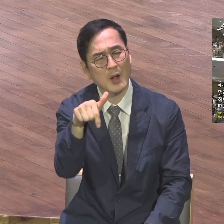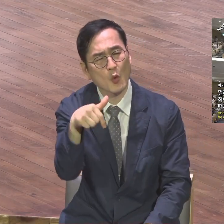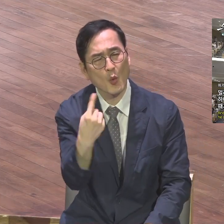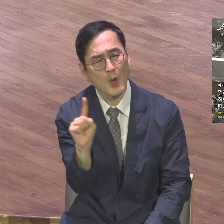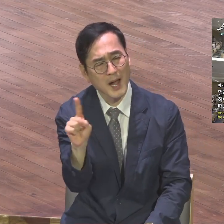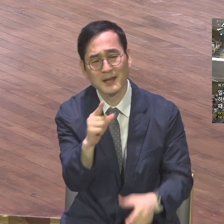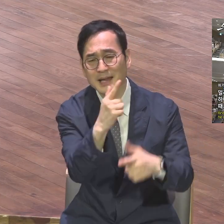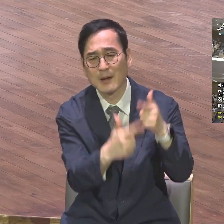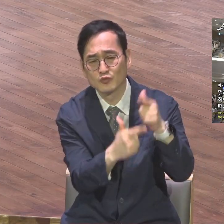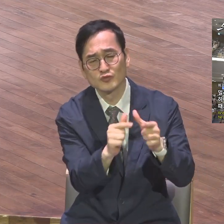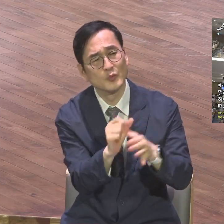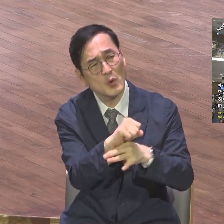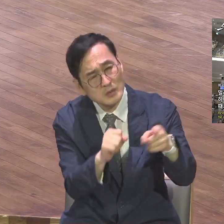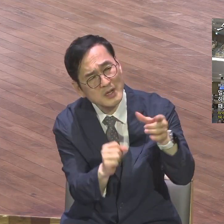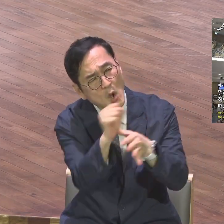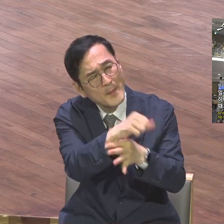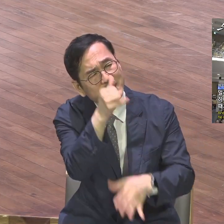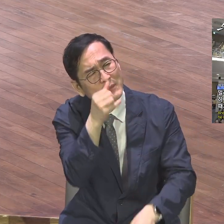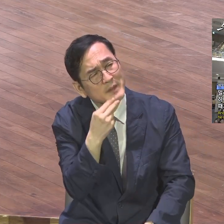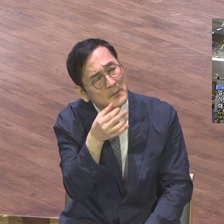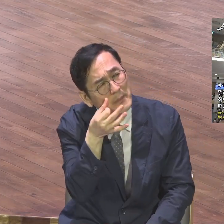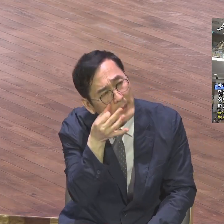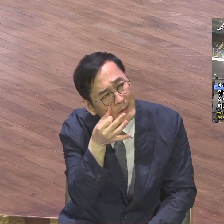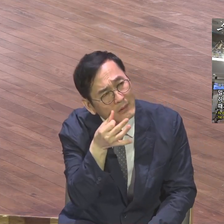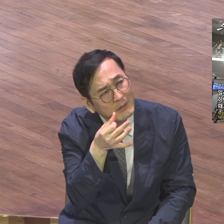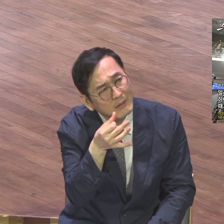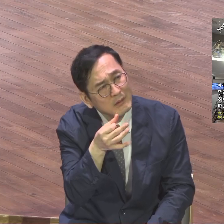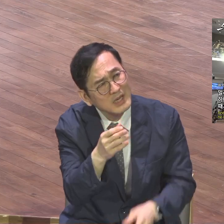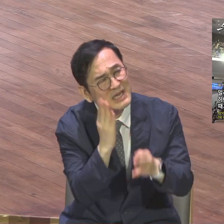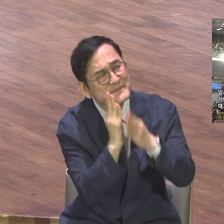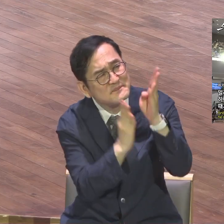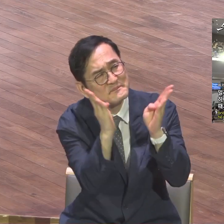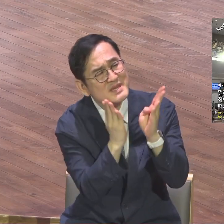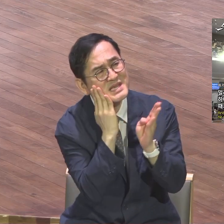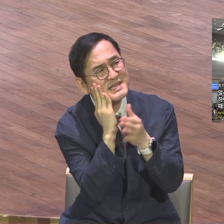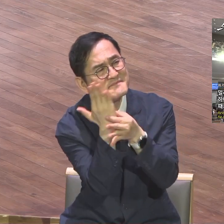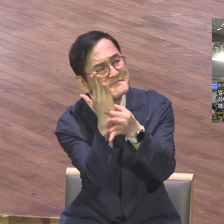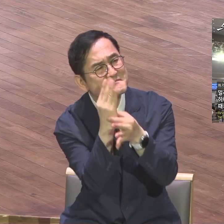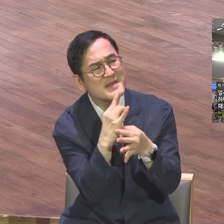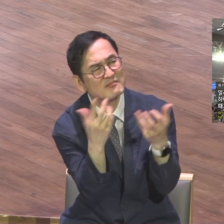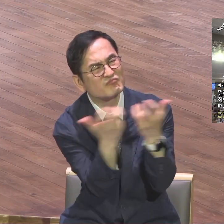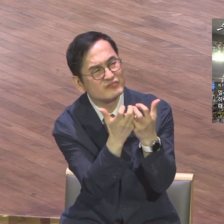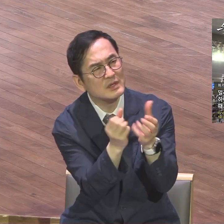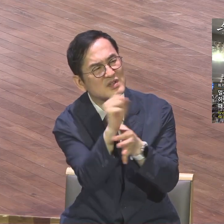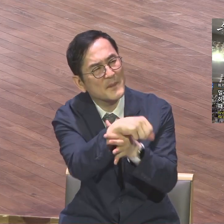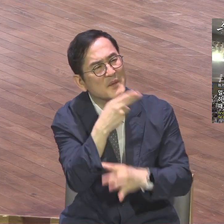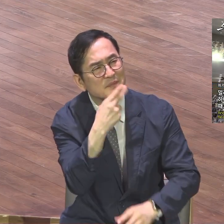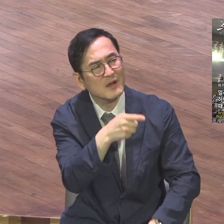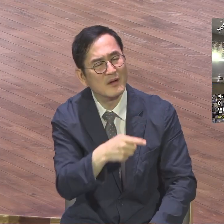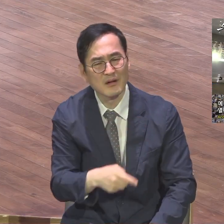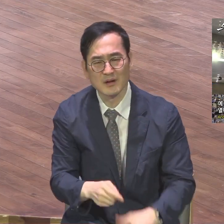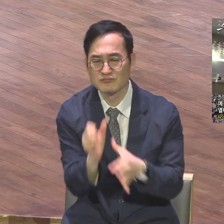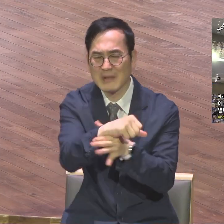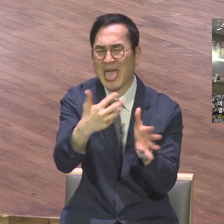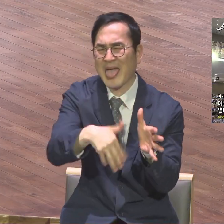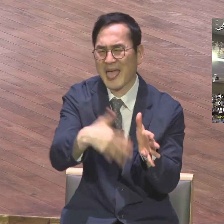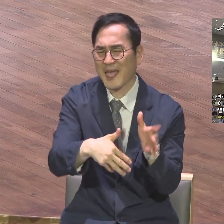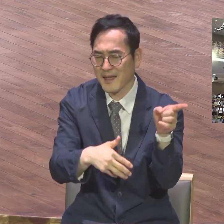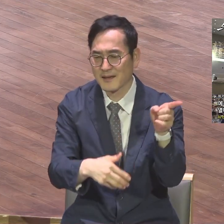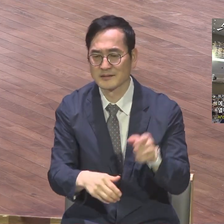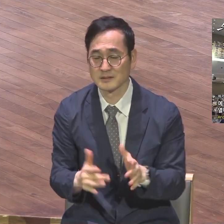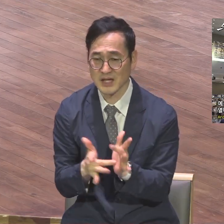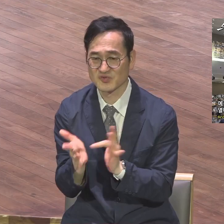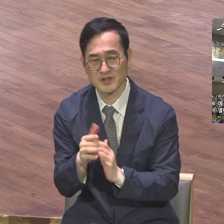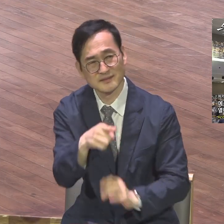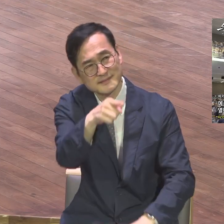나무에 무엇이 있을까 하여 가셨더니 가서 보신즉 잎사귀 외에 아무것도 없더라. 이는 무화과의 때가 아님이라.